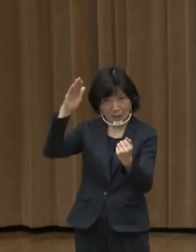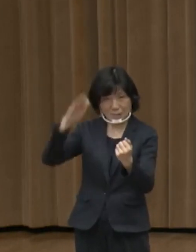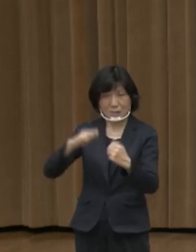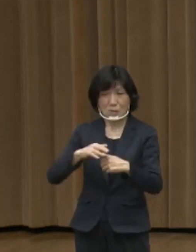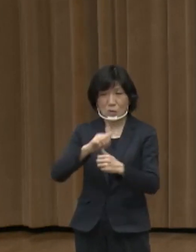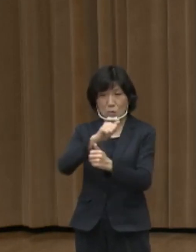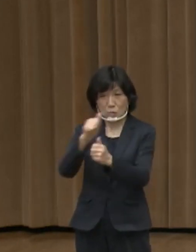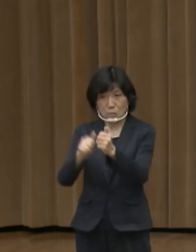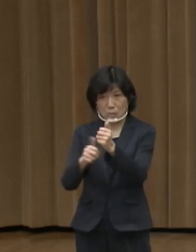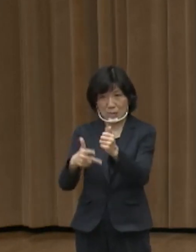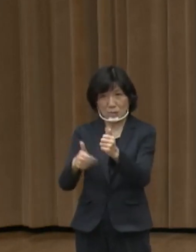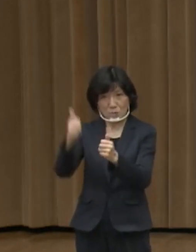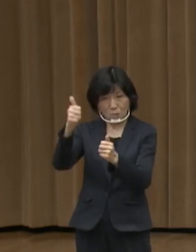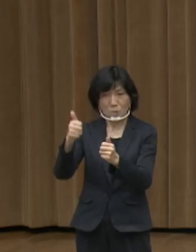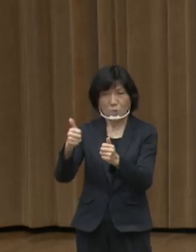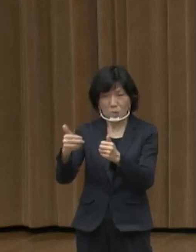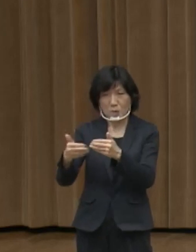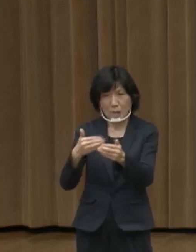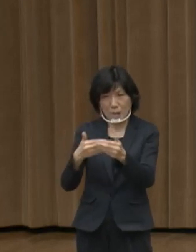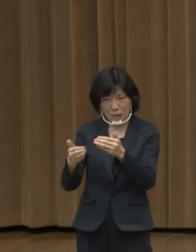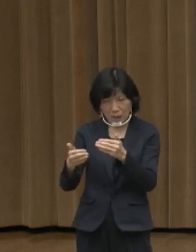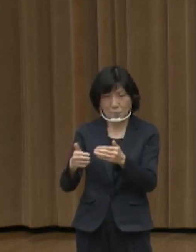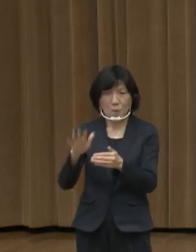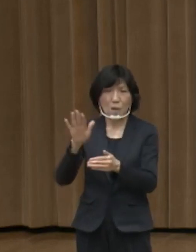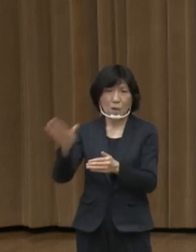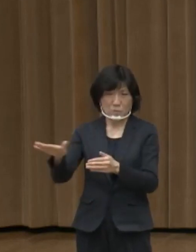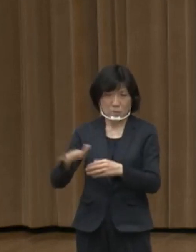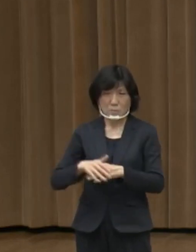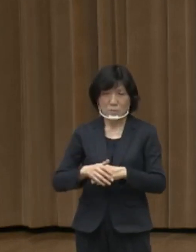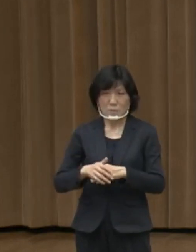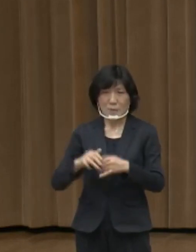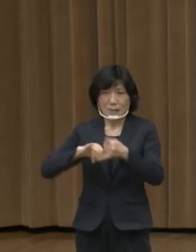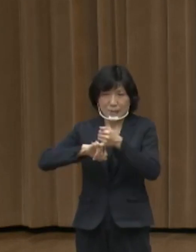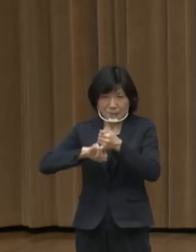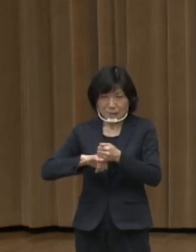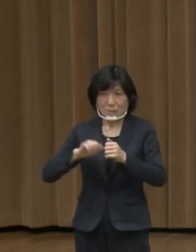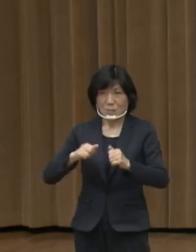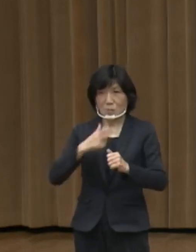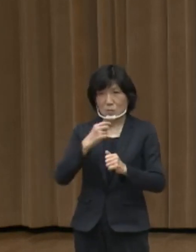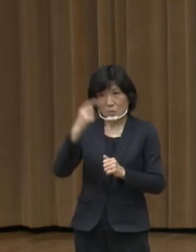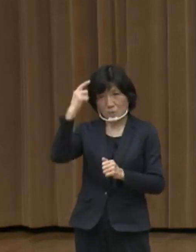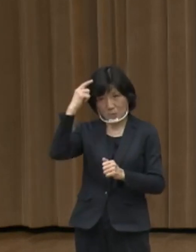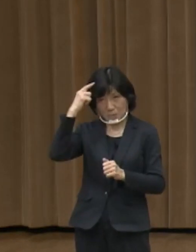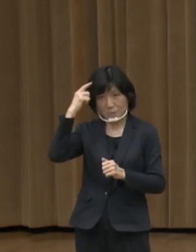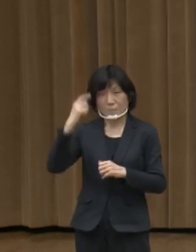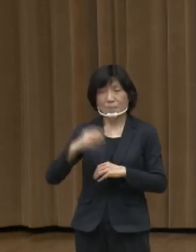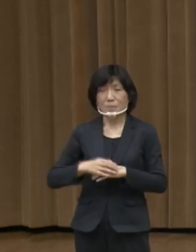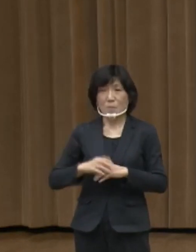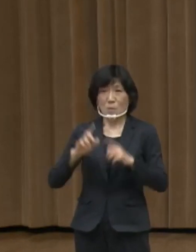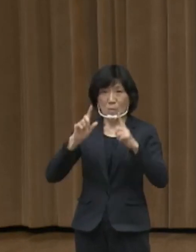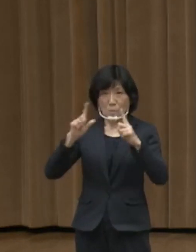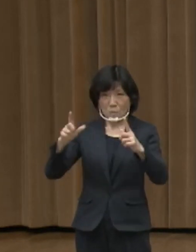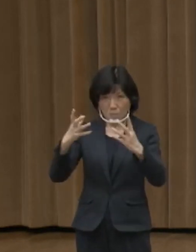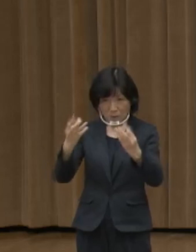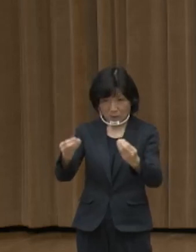経験を生かし部局間連携を推進してもらいたいと期待しています。私からの報告は以上となります